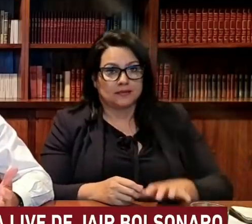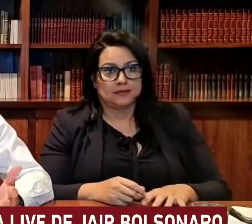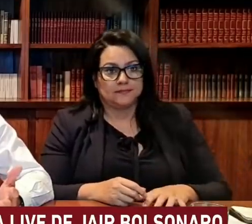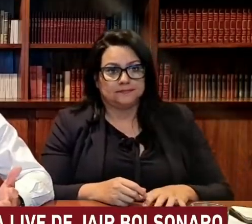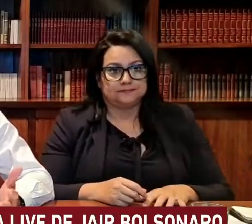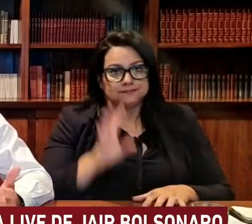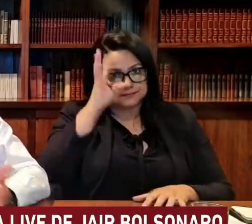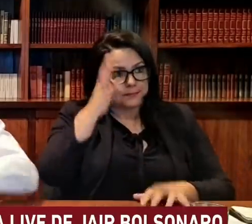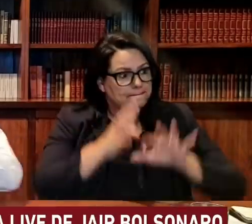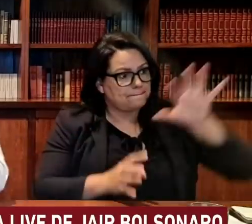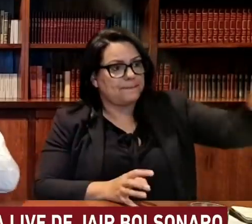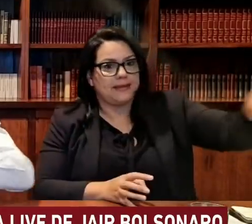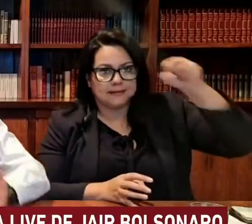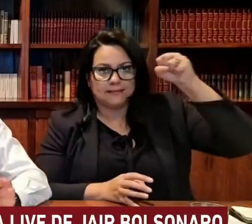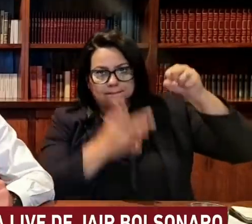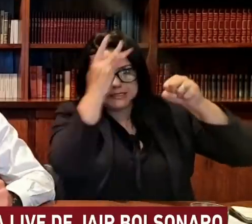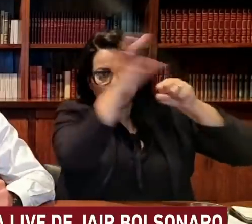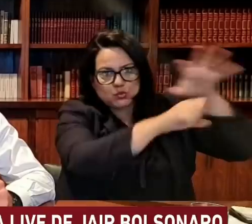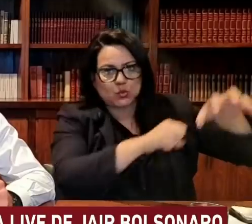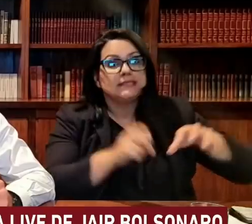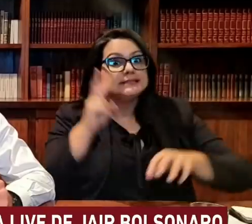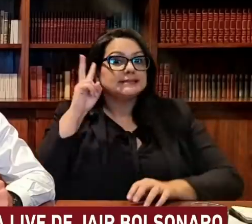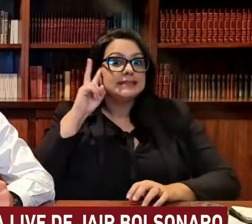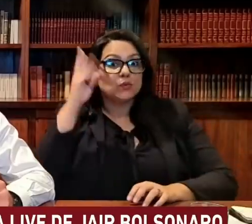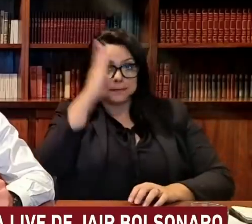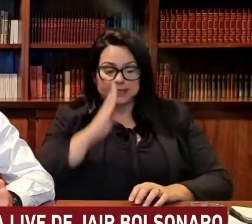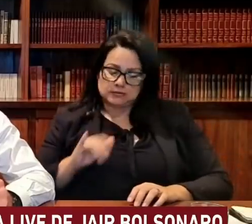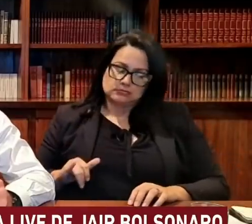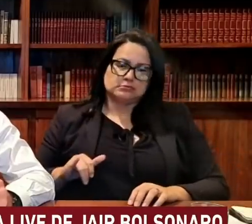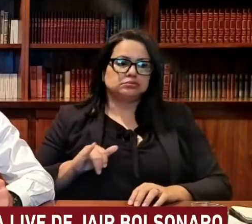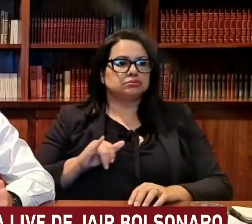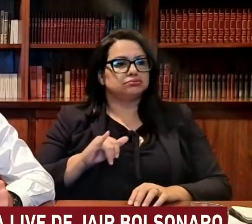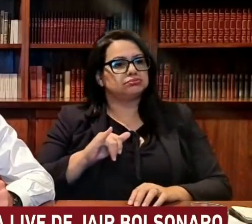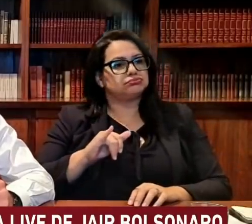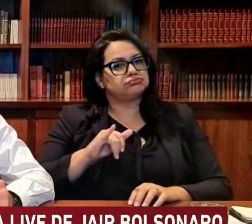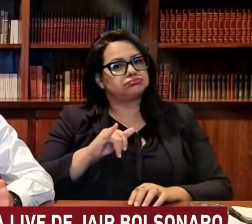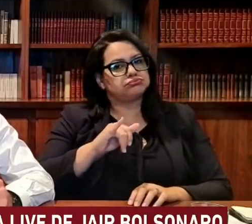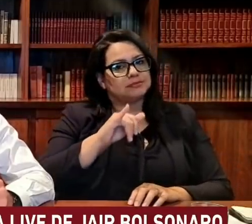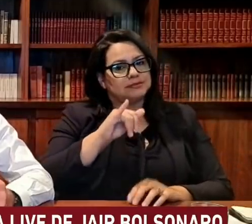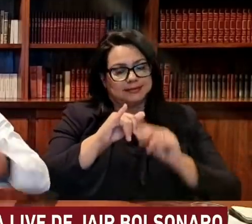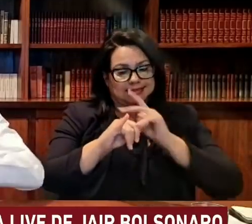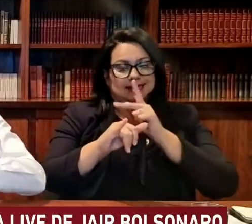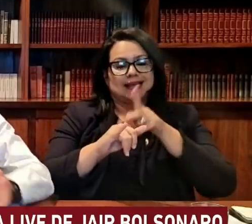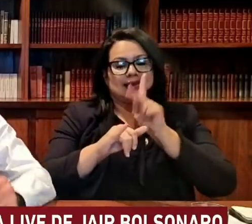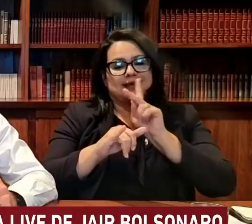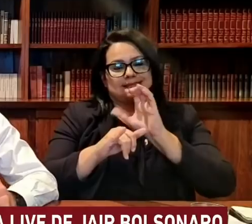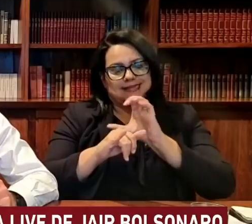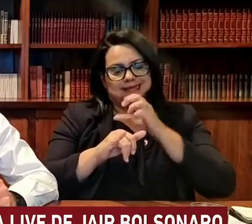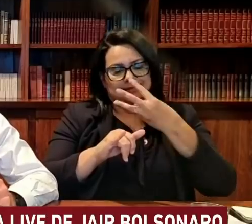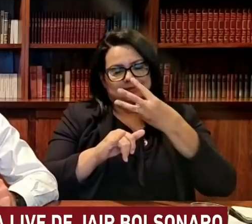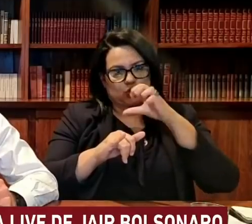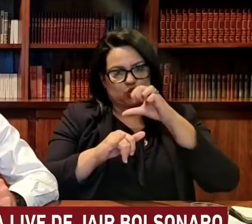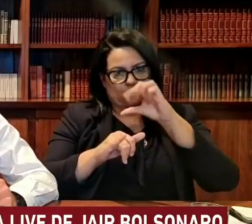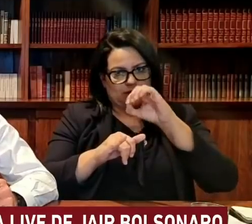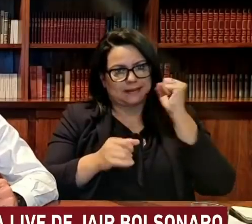o resgate, né? Partimos na segunda-feira daqui com o avião KC-390 e retornamos hoje, logo